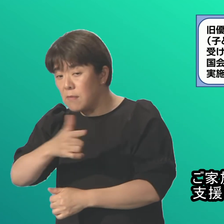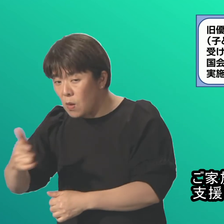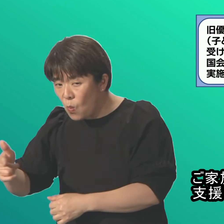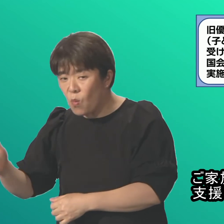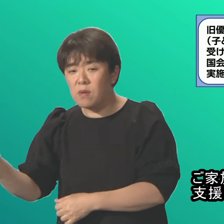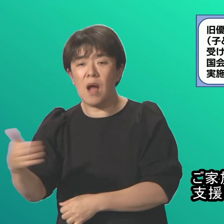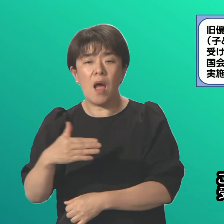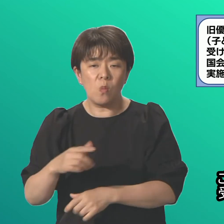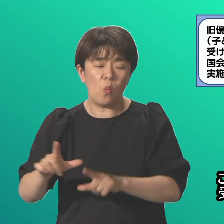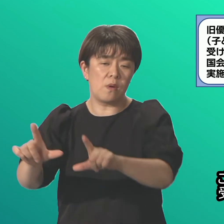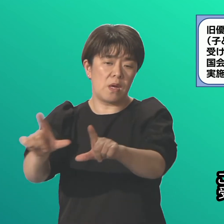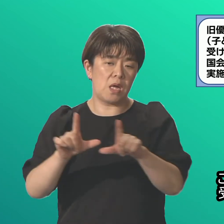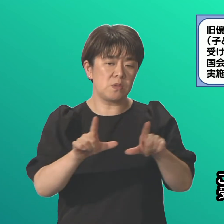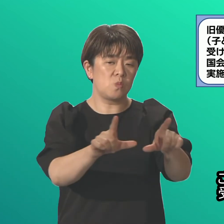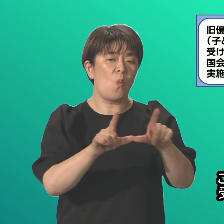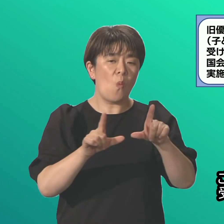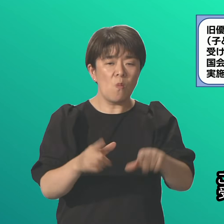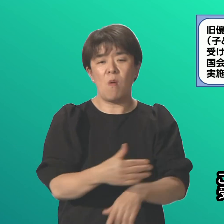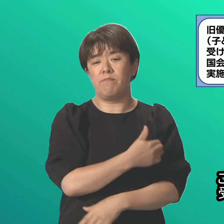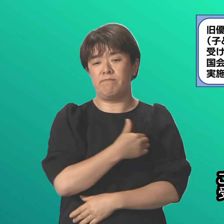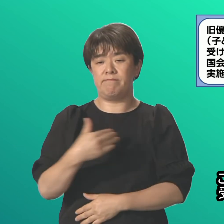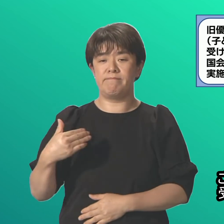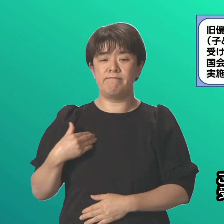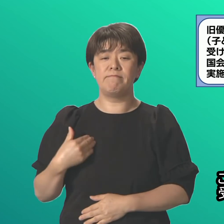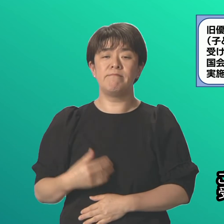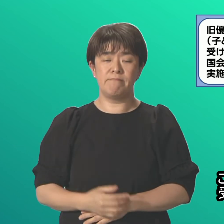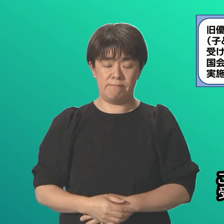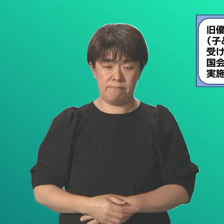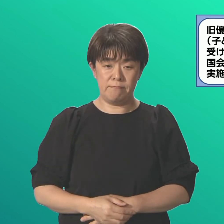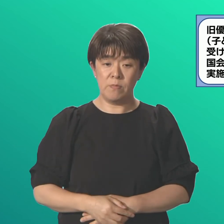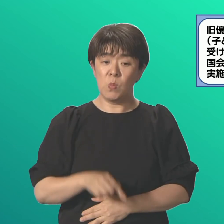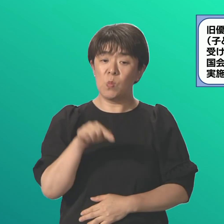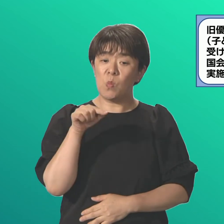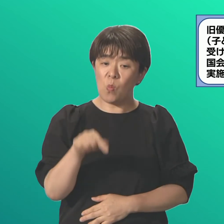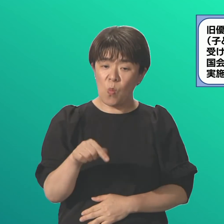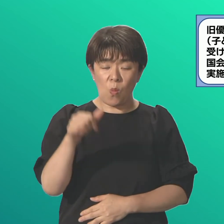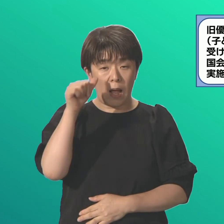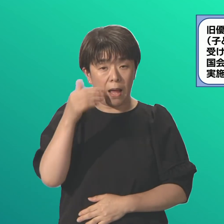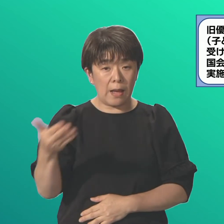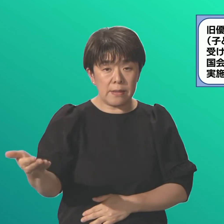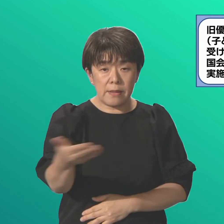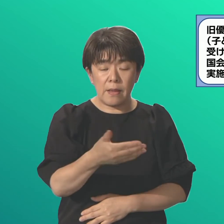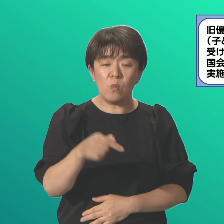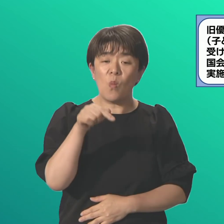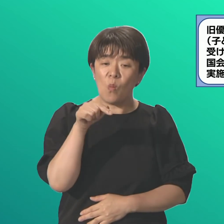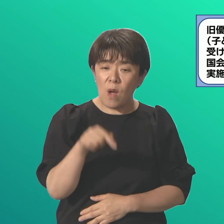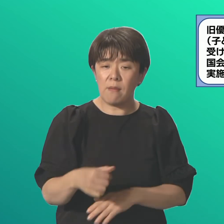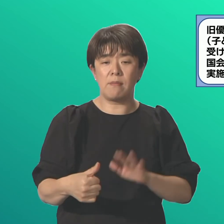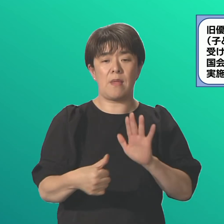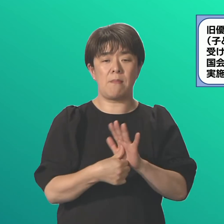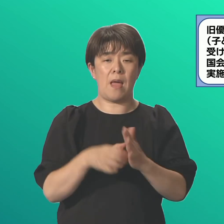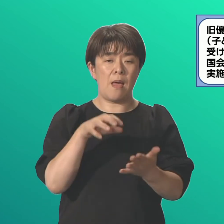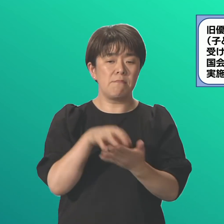者、支援者等からのご回答も受け付けております。このアンケートは無記名であ